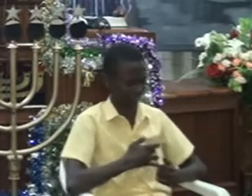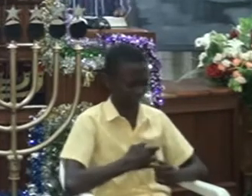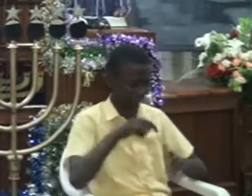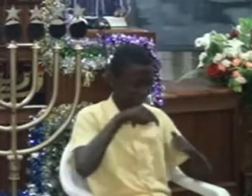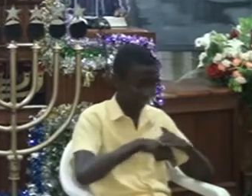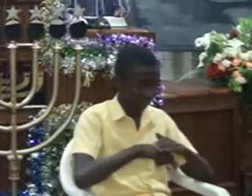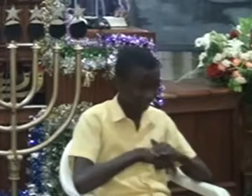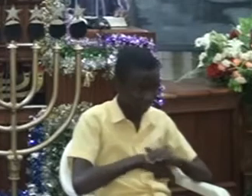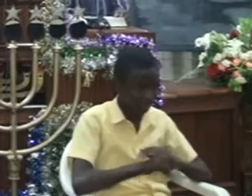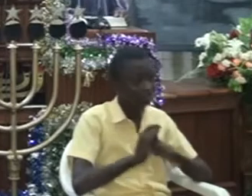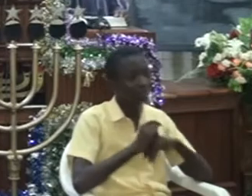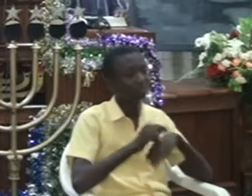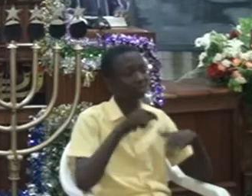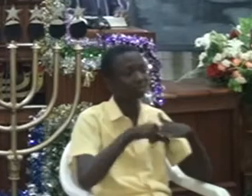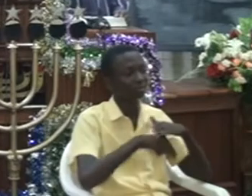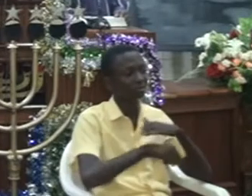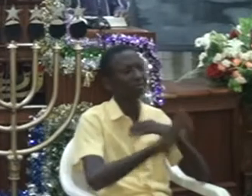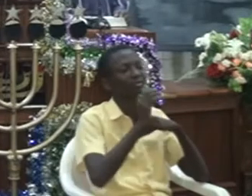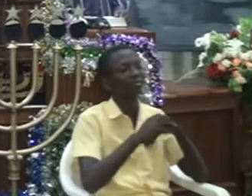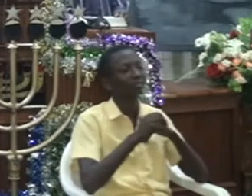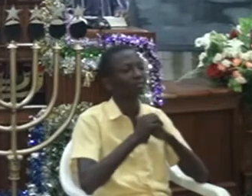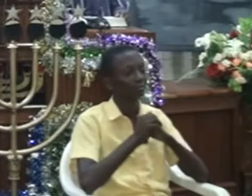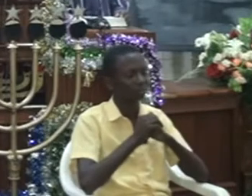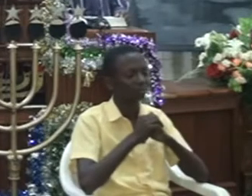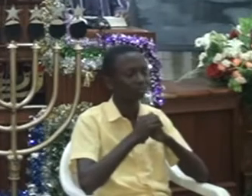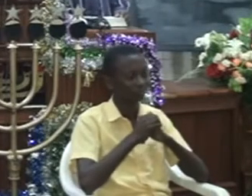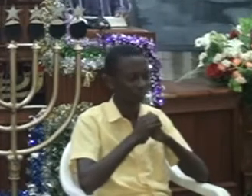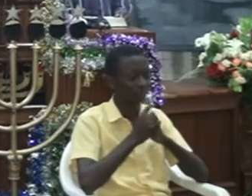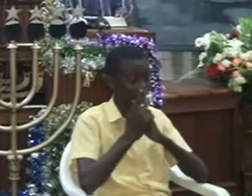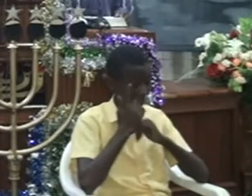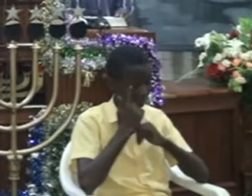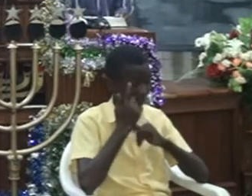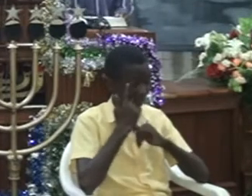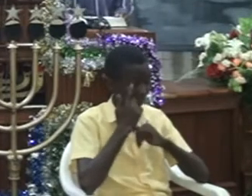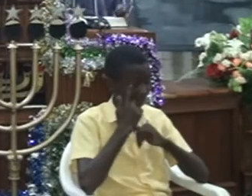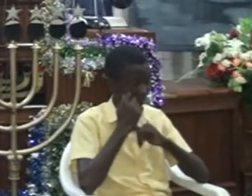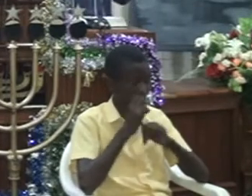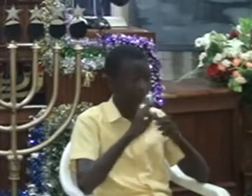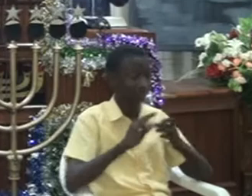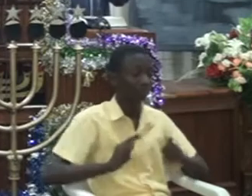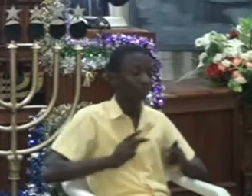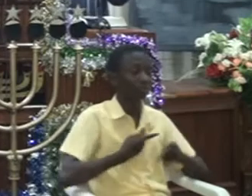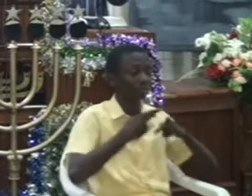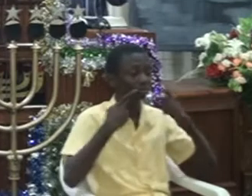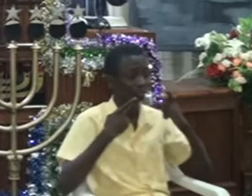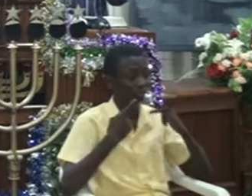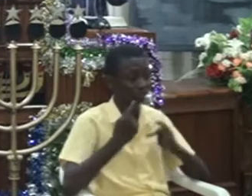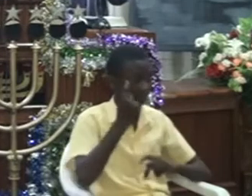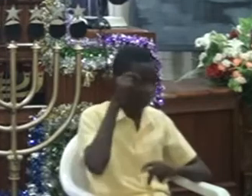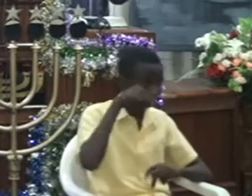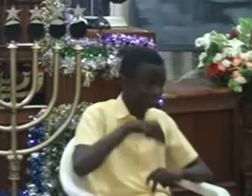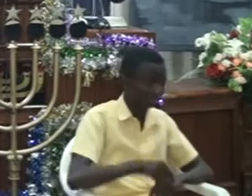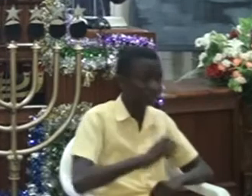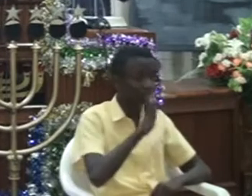ne sais pas. Si tu kama mulifikia kabisa kuingia mwele kilindi ya ile mafundisho ya mzee Kalo. Parce que ça sort des baptêmes